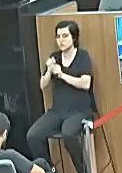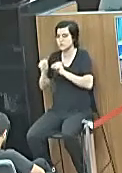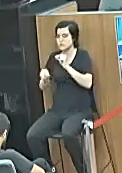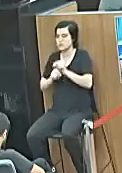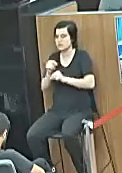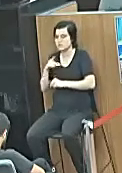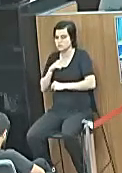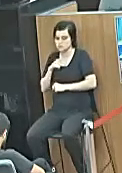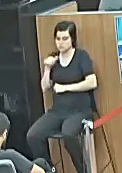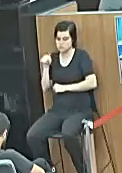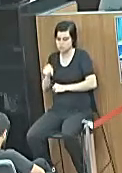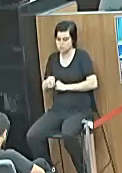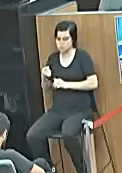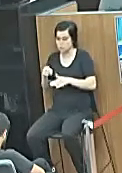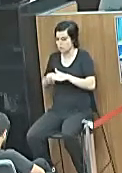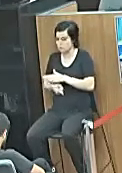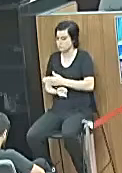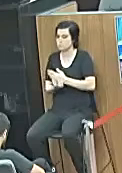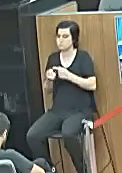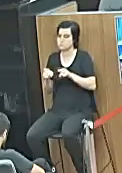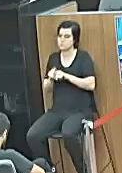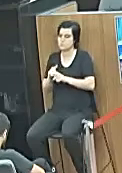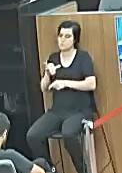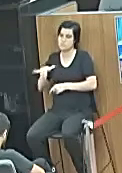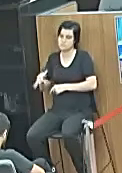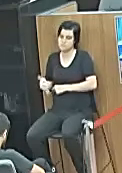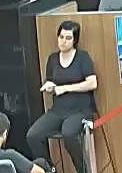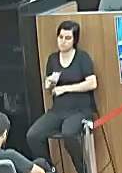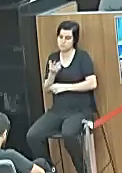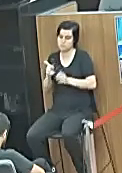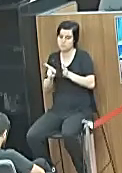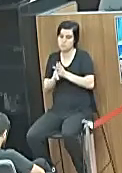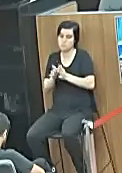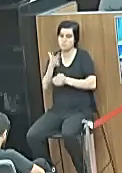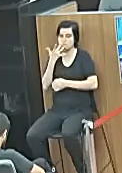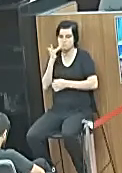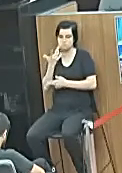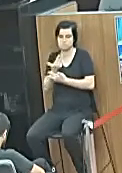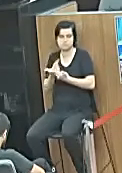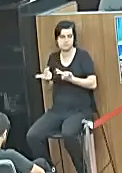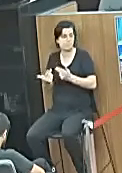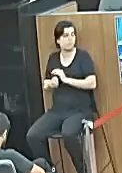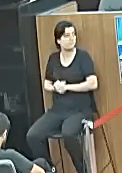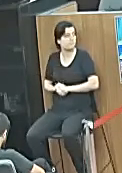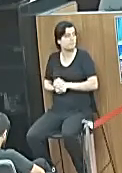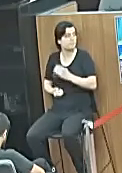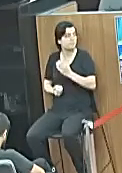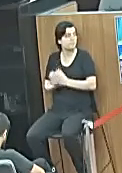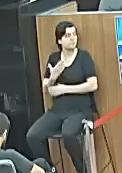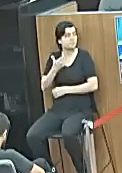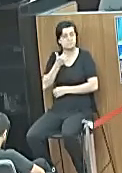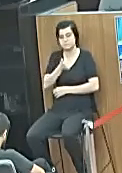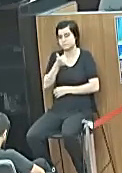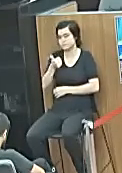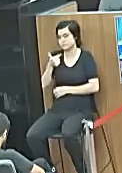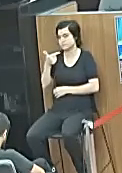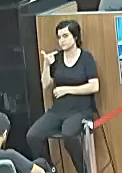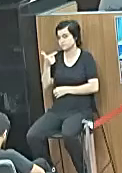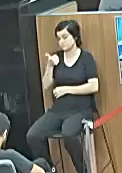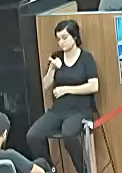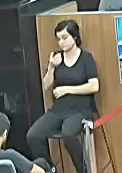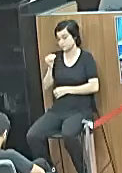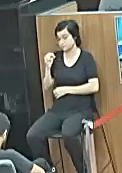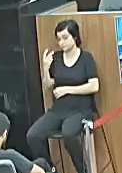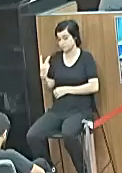e lavra exploração e aproveitamento de recursos minerais us criação no âmbito do programa 102 com a finalidade